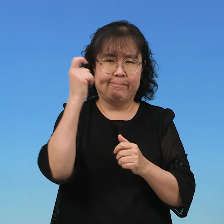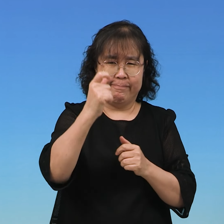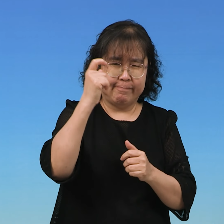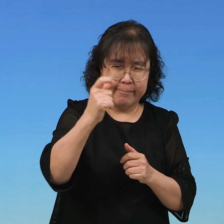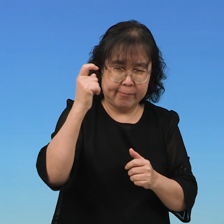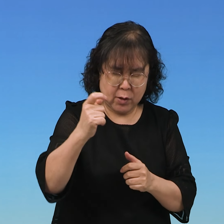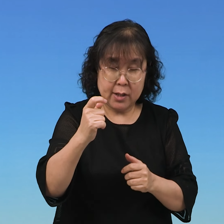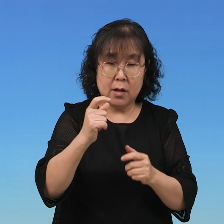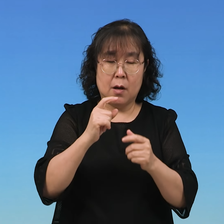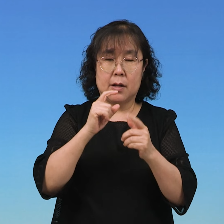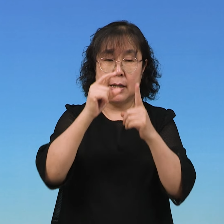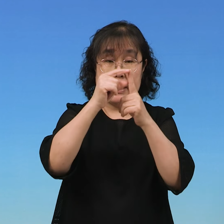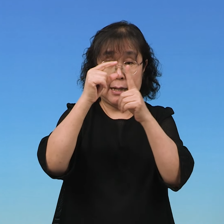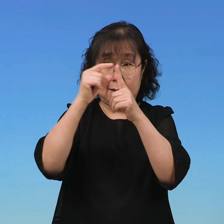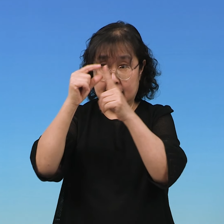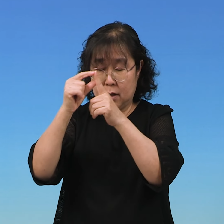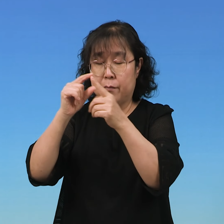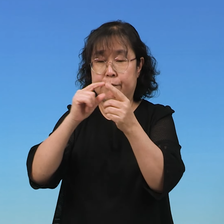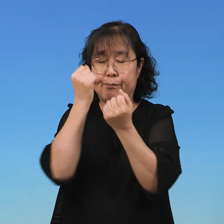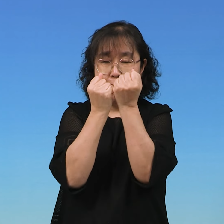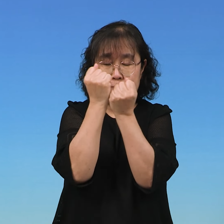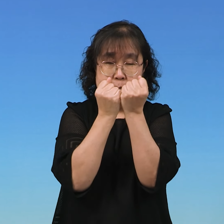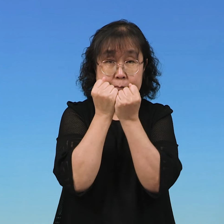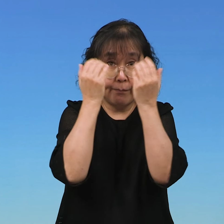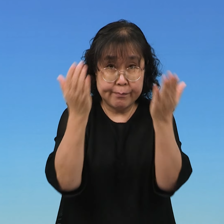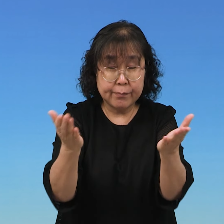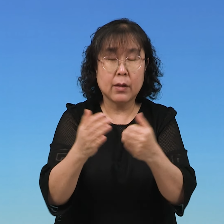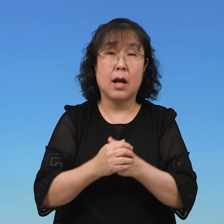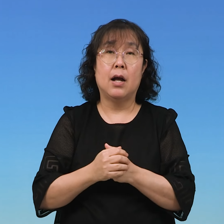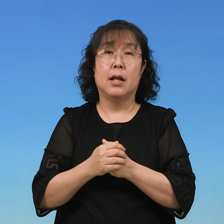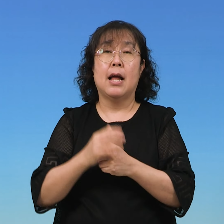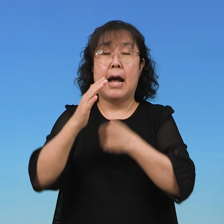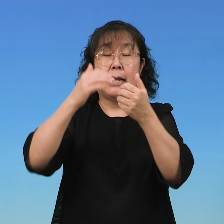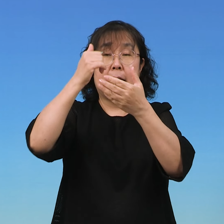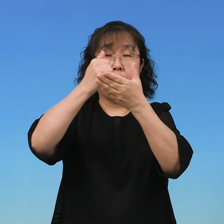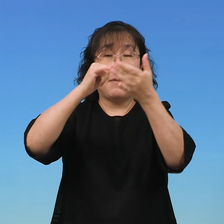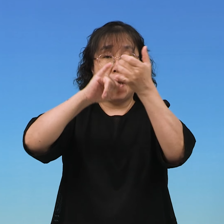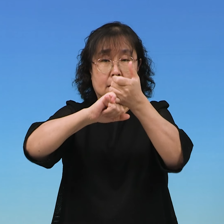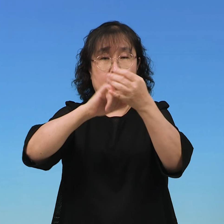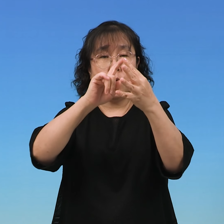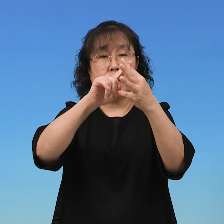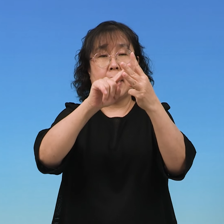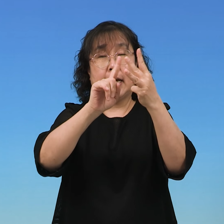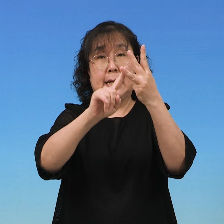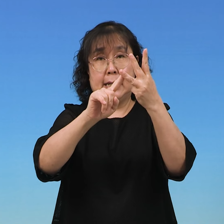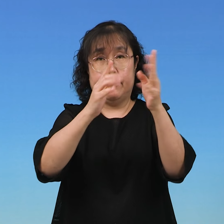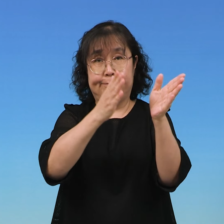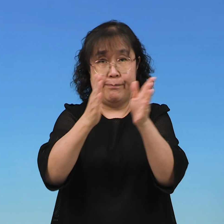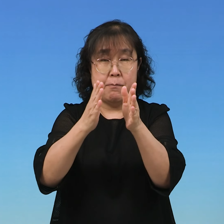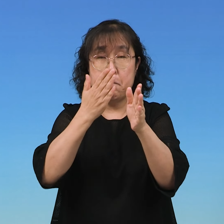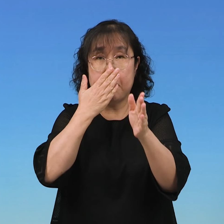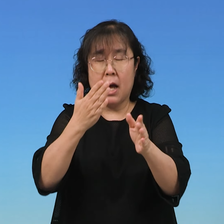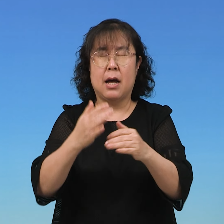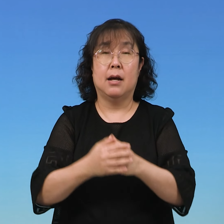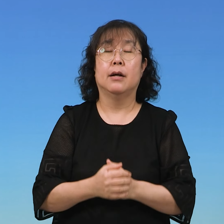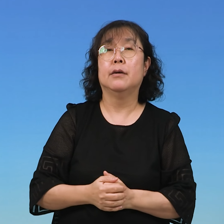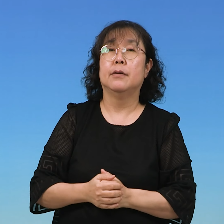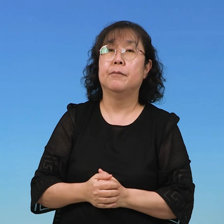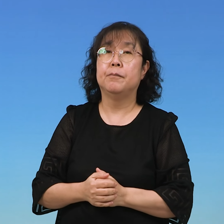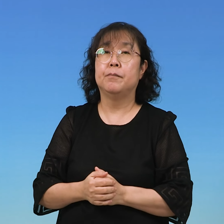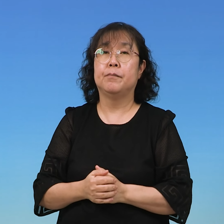주어가면서 제가 이 부분을 분석해 드릴게요. 하나님의 약속이요, 한 4가지인데 3가지로 정리할 수 있습니다. 첫 번째 약속이